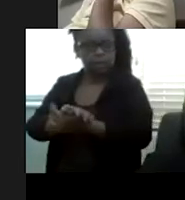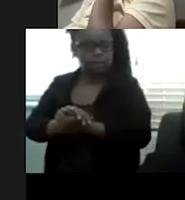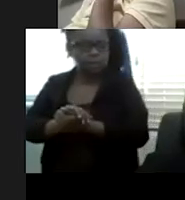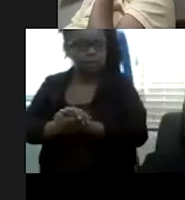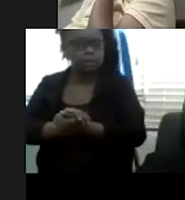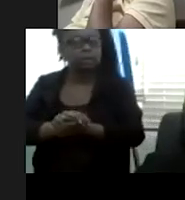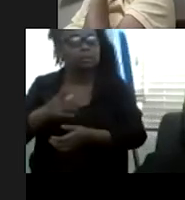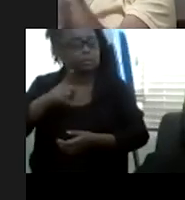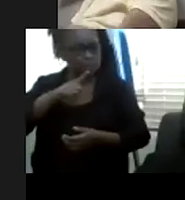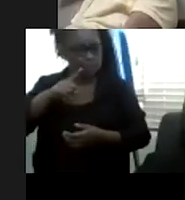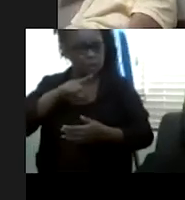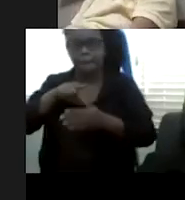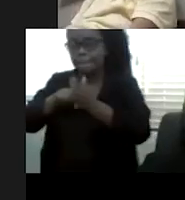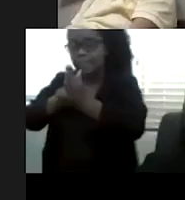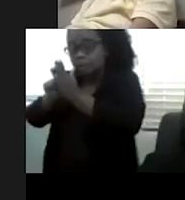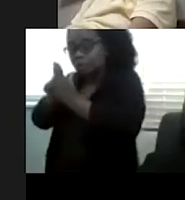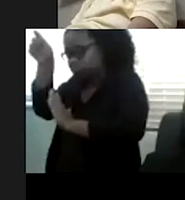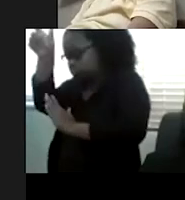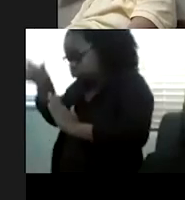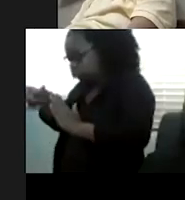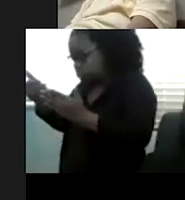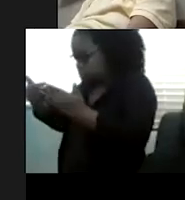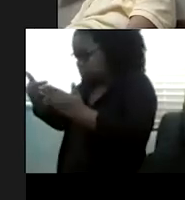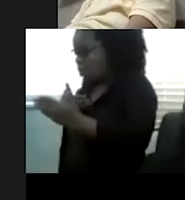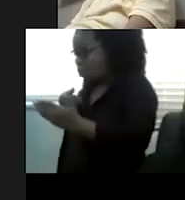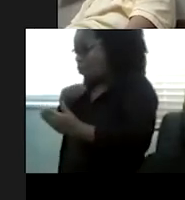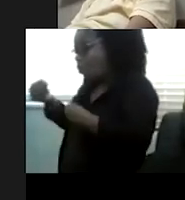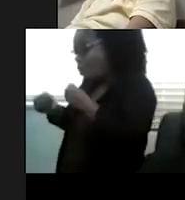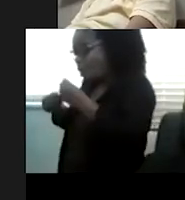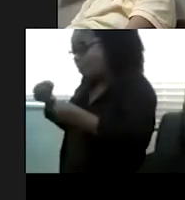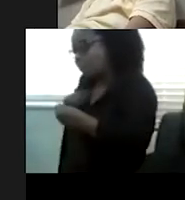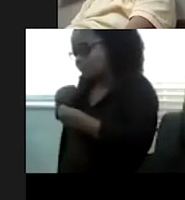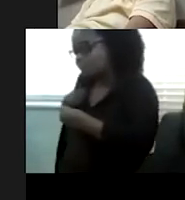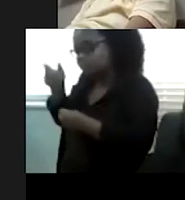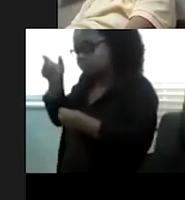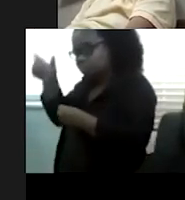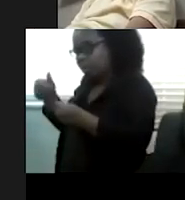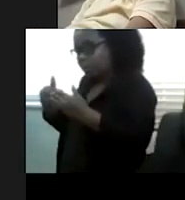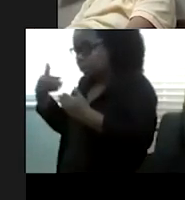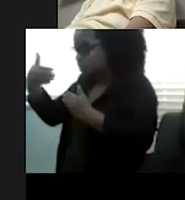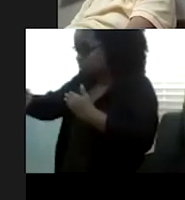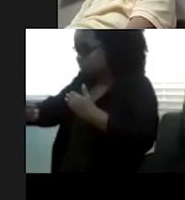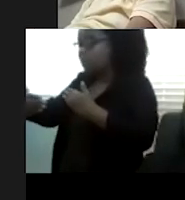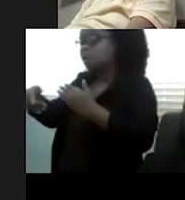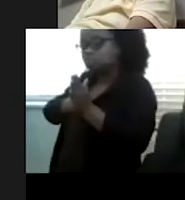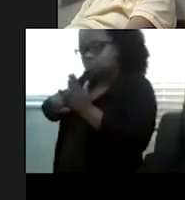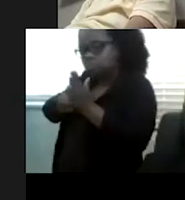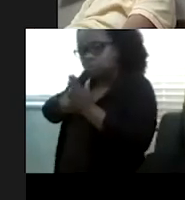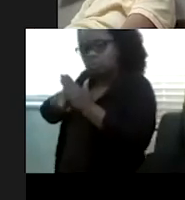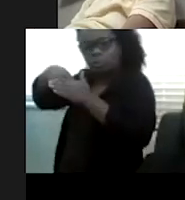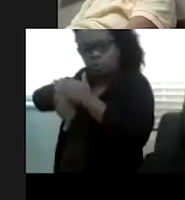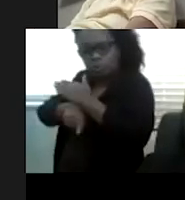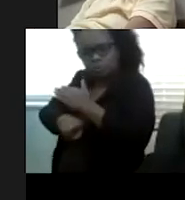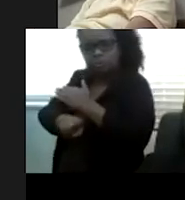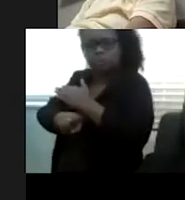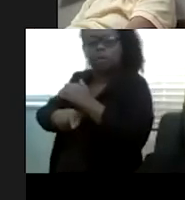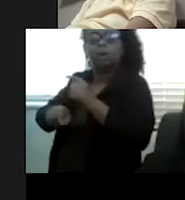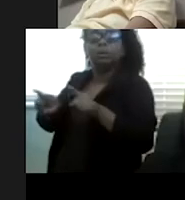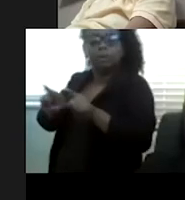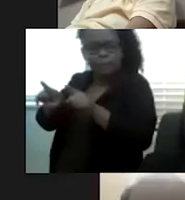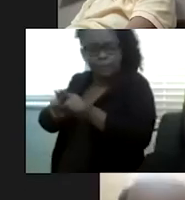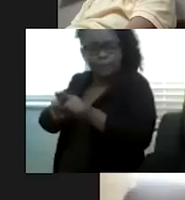Ter sido extinguido esse fundo municipal de trânsito. Fazer um estudo mais a fundo, não só para